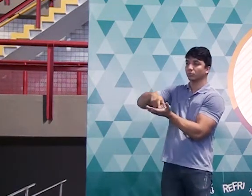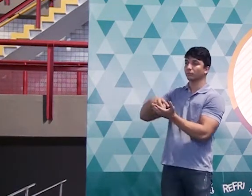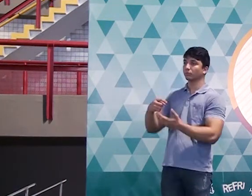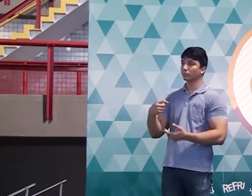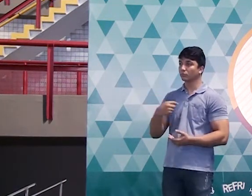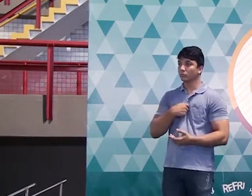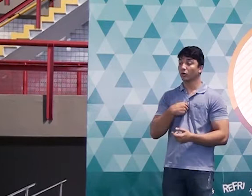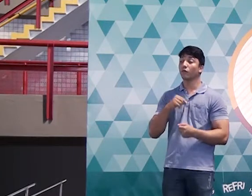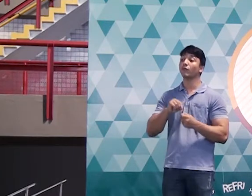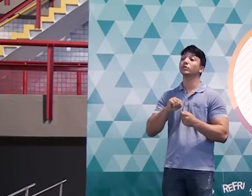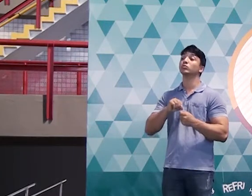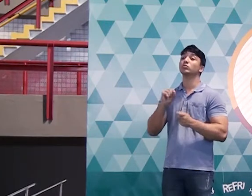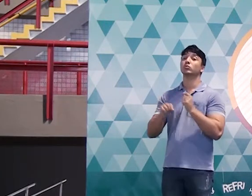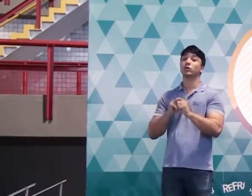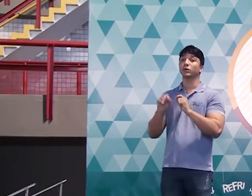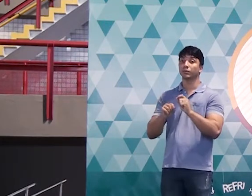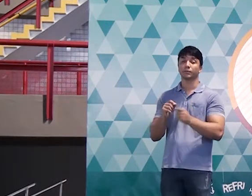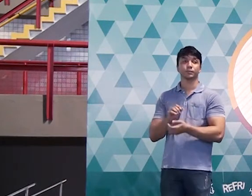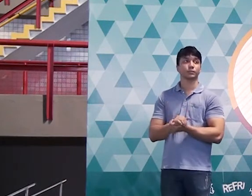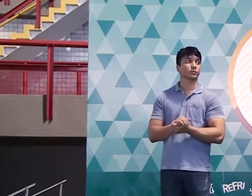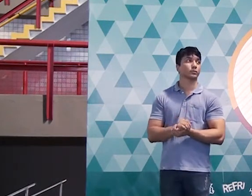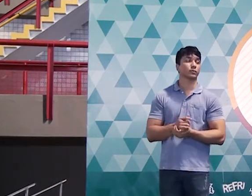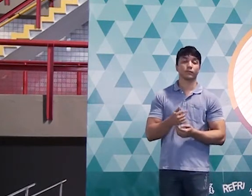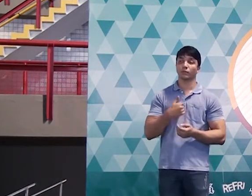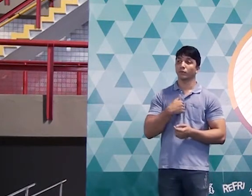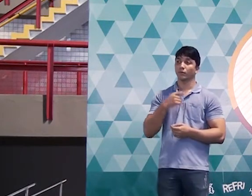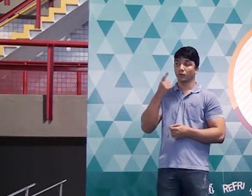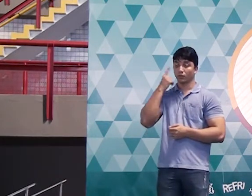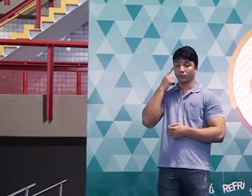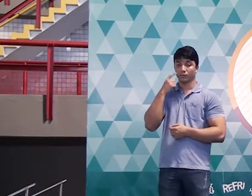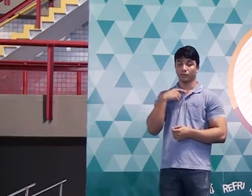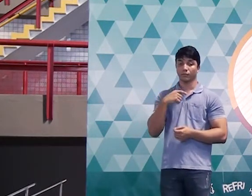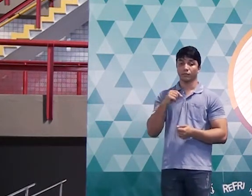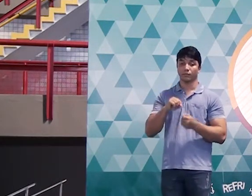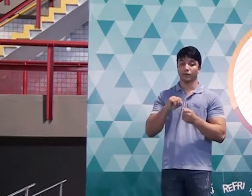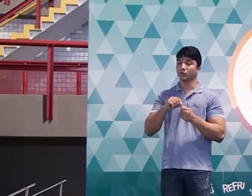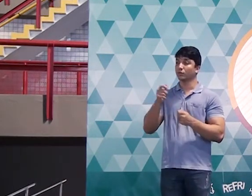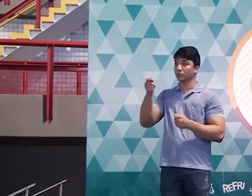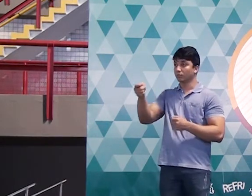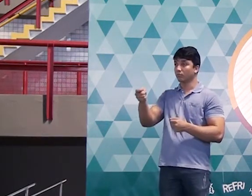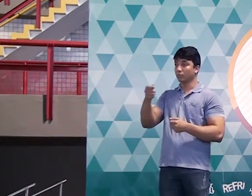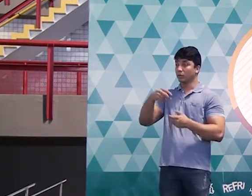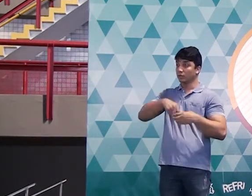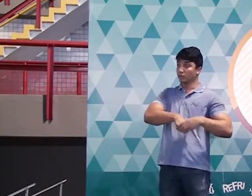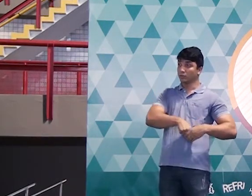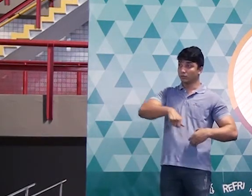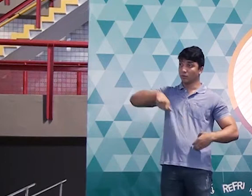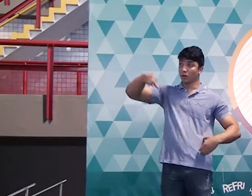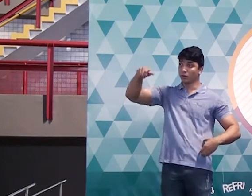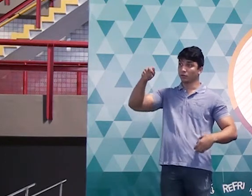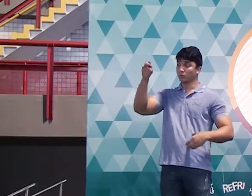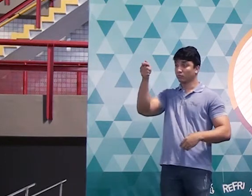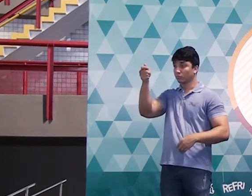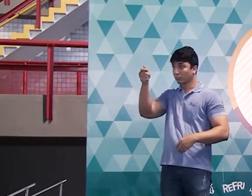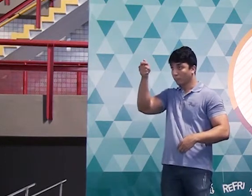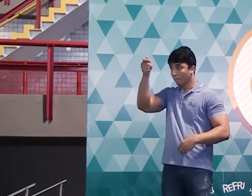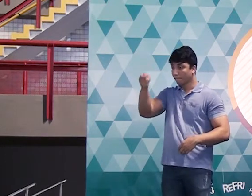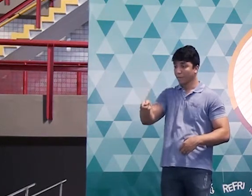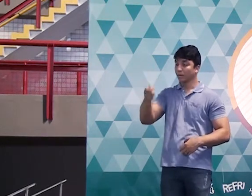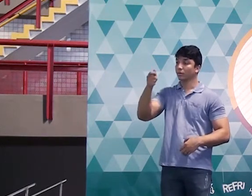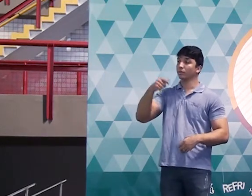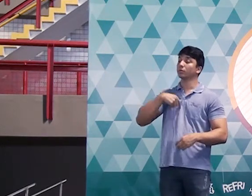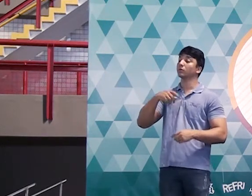vou encostar para autorizar a subida dele. Então ele pega a espada e vai cingir, toca a